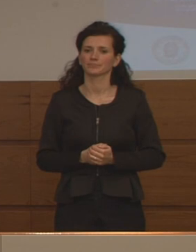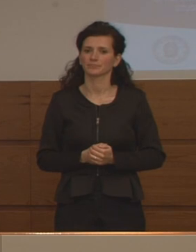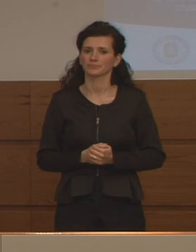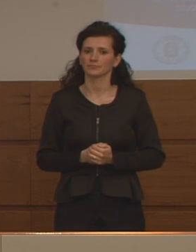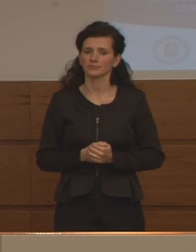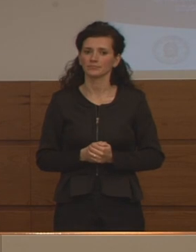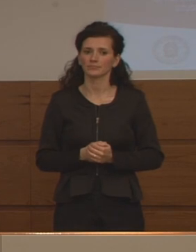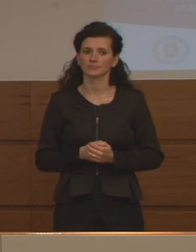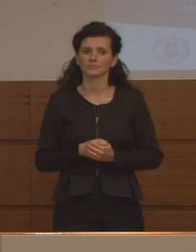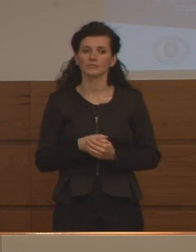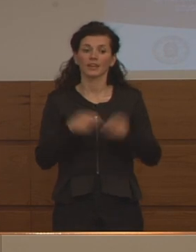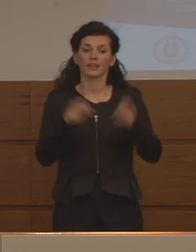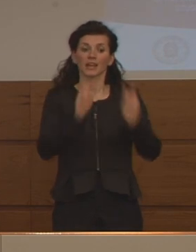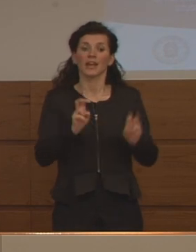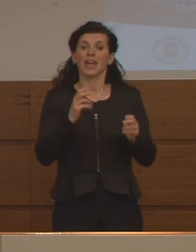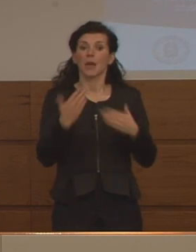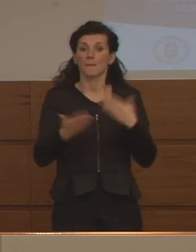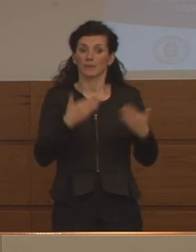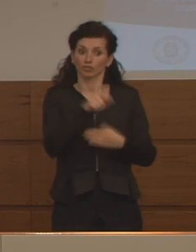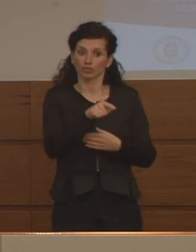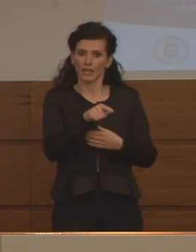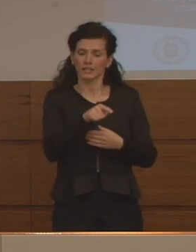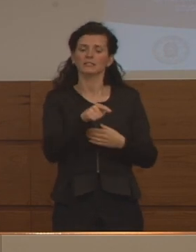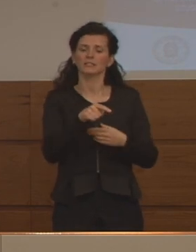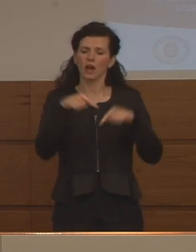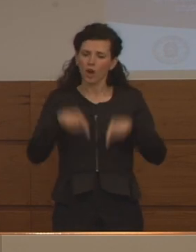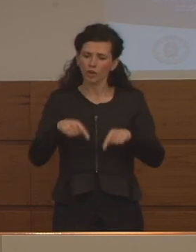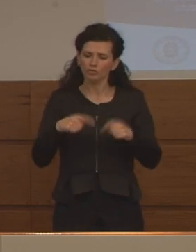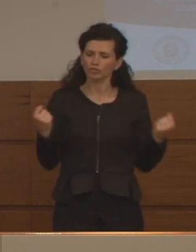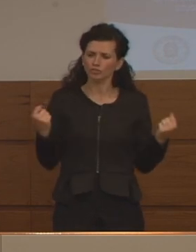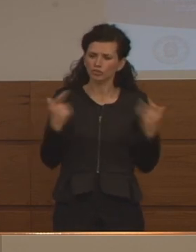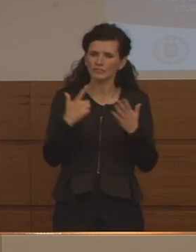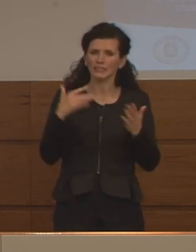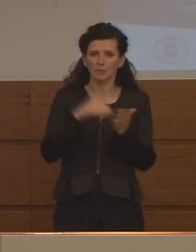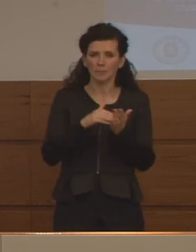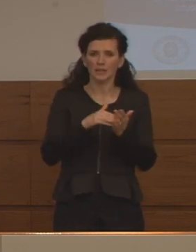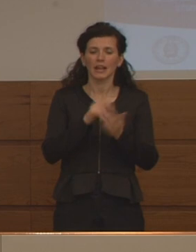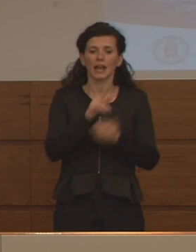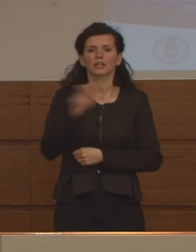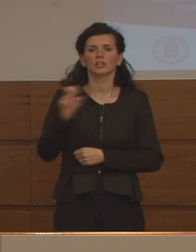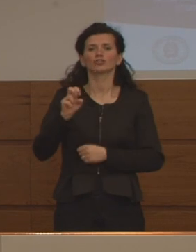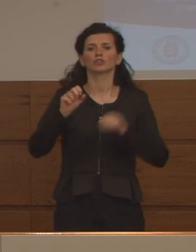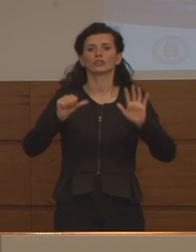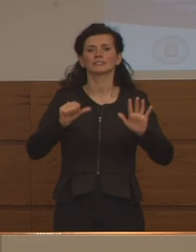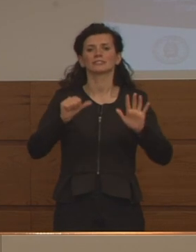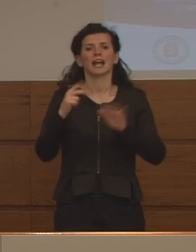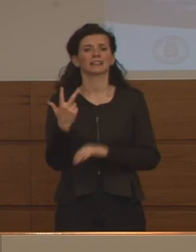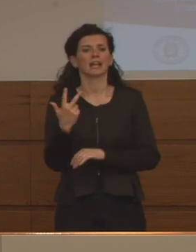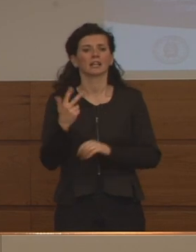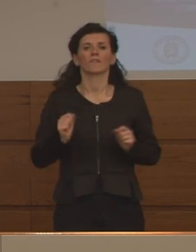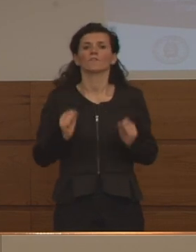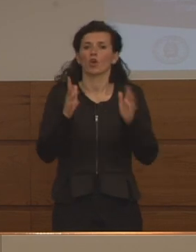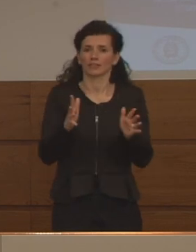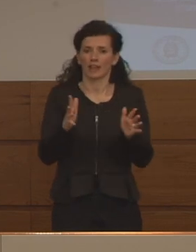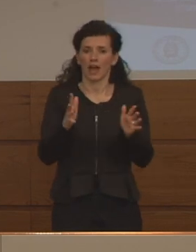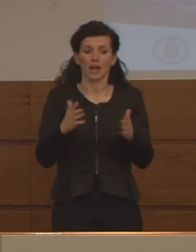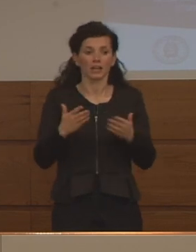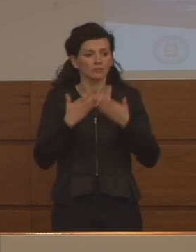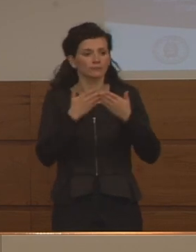le forze in campo oggi registriamo 17.000 a 363 volontari